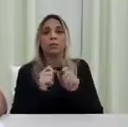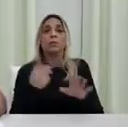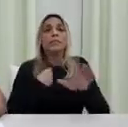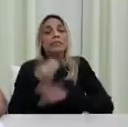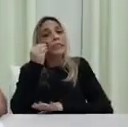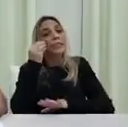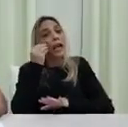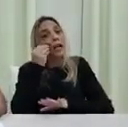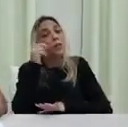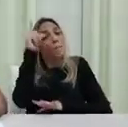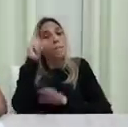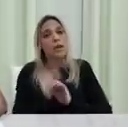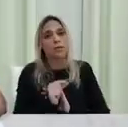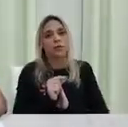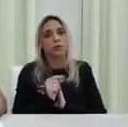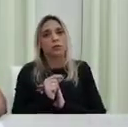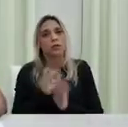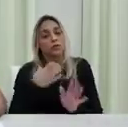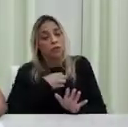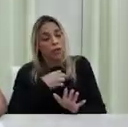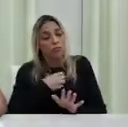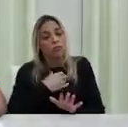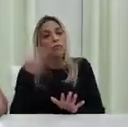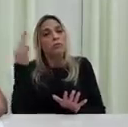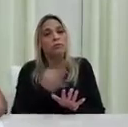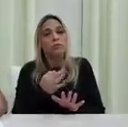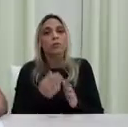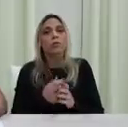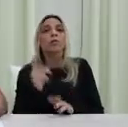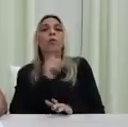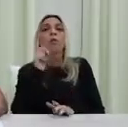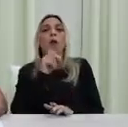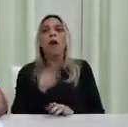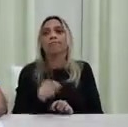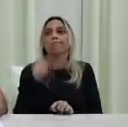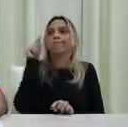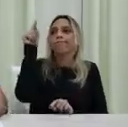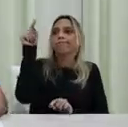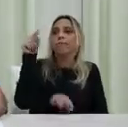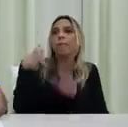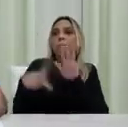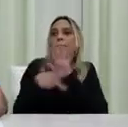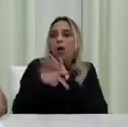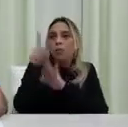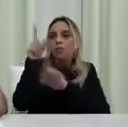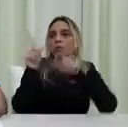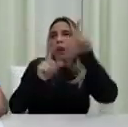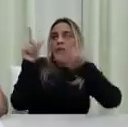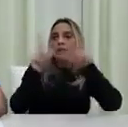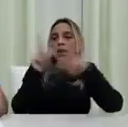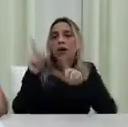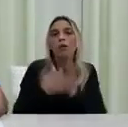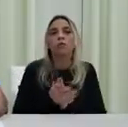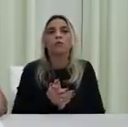nós vamos usar. Agora, vamos usar o critério técnico, tá certo? Não vai ser mais aquela